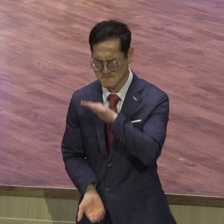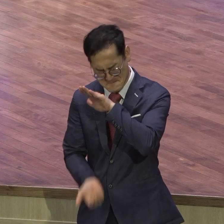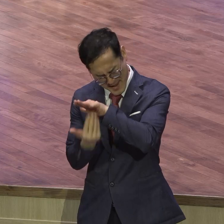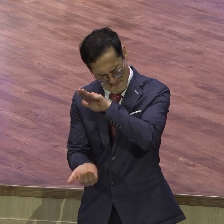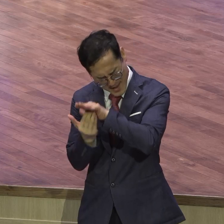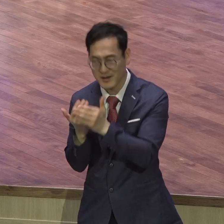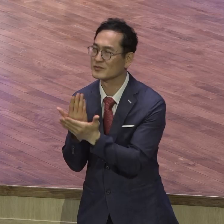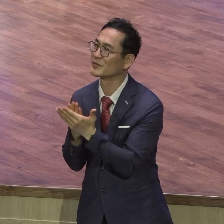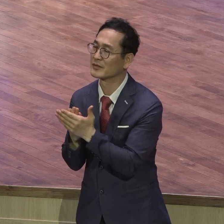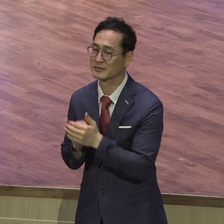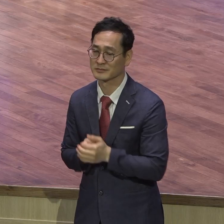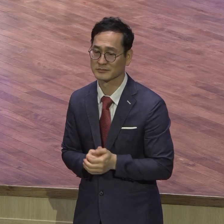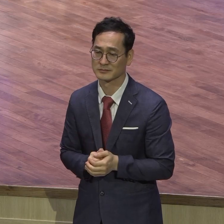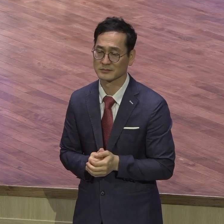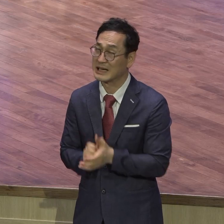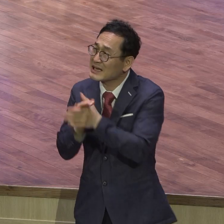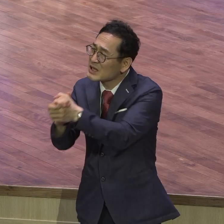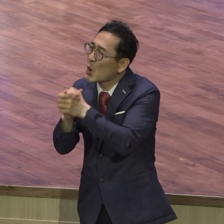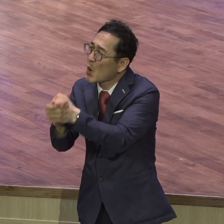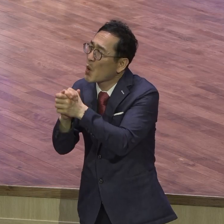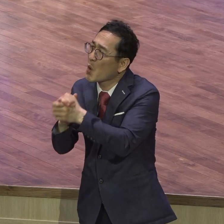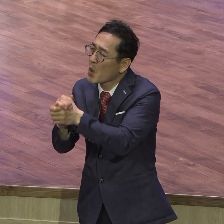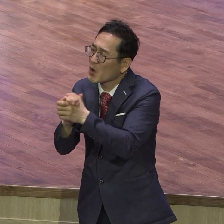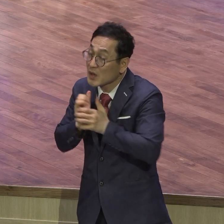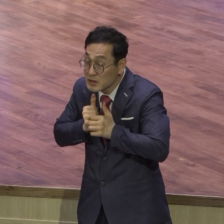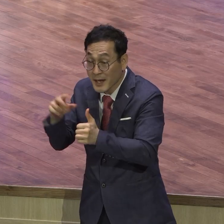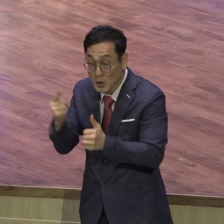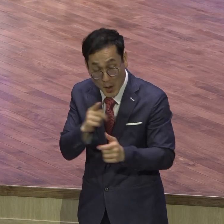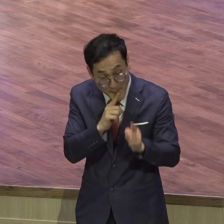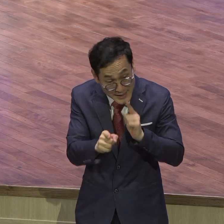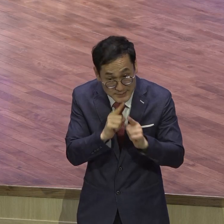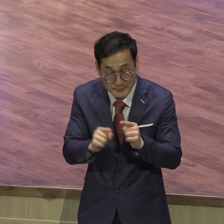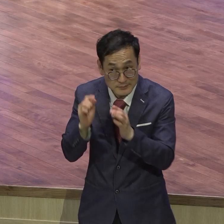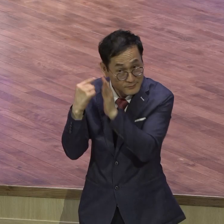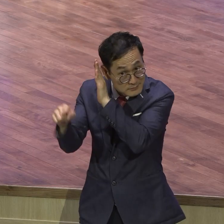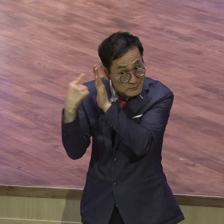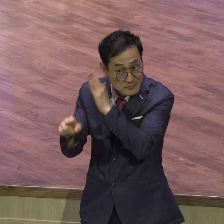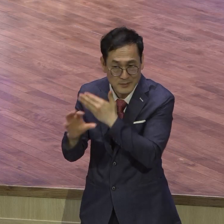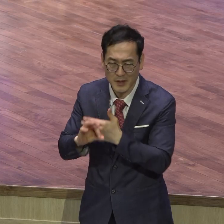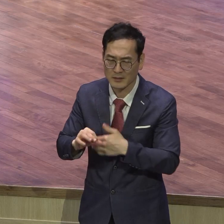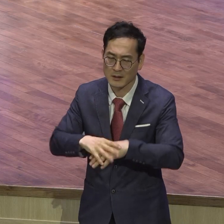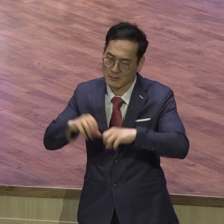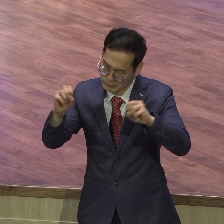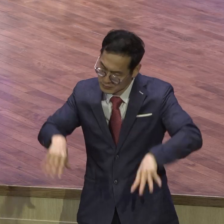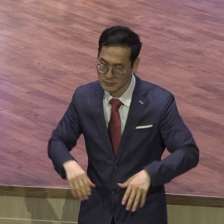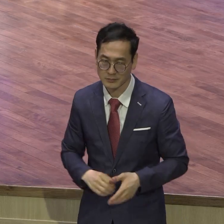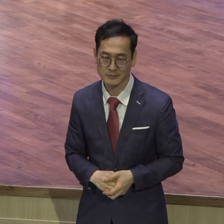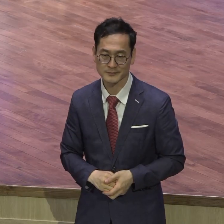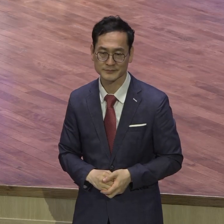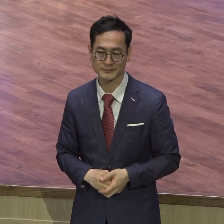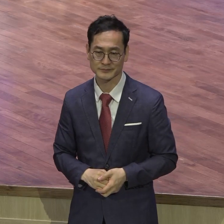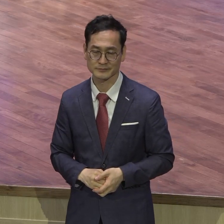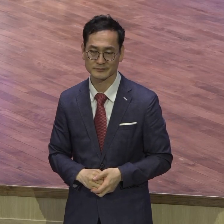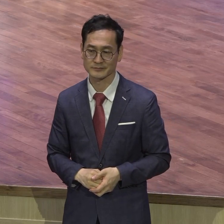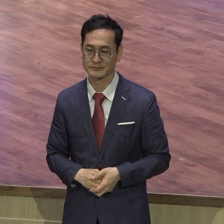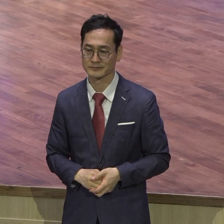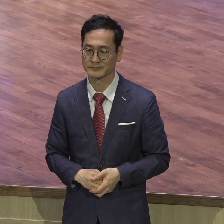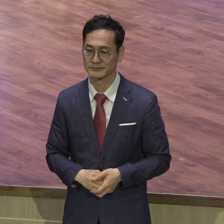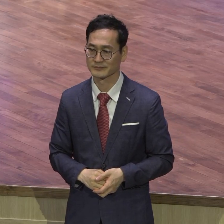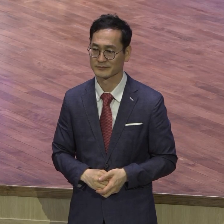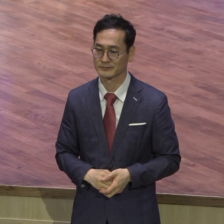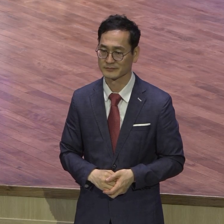하려고 백날 기도해봐야 말씀 안 믿으면 황영 말장은 일이에요 하나님 하나님을 조롱하는 거예요